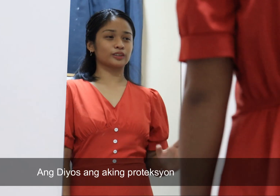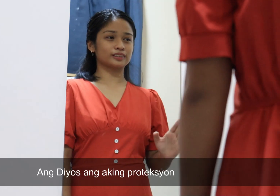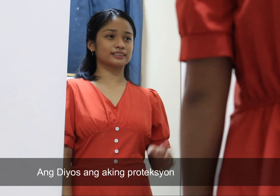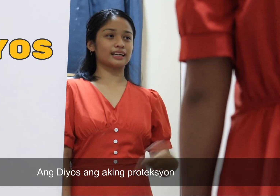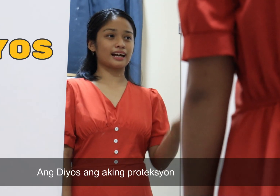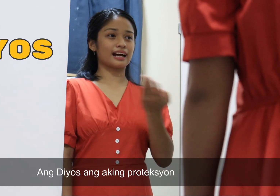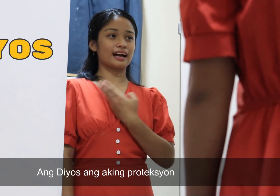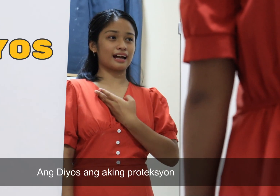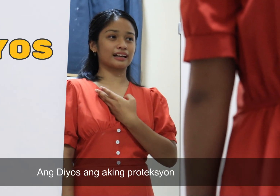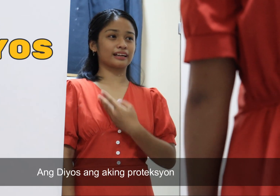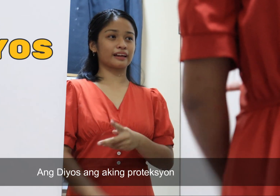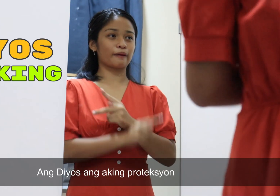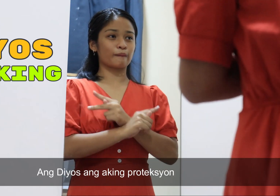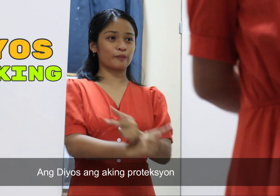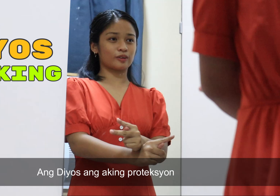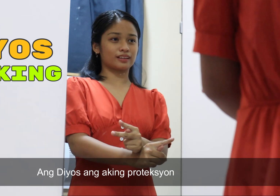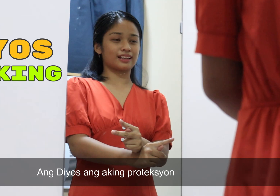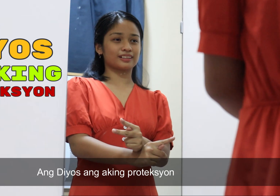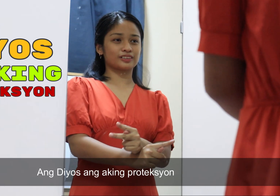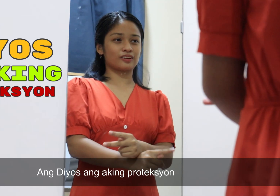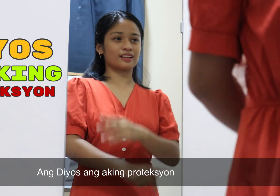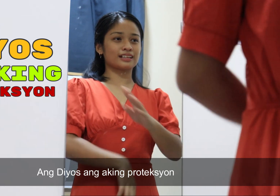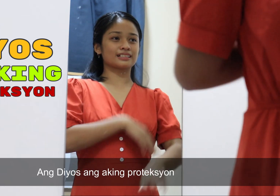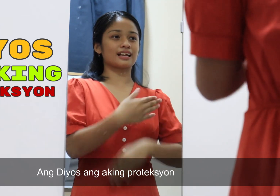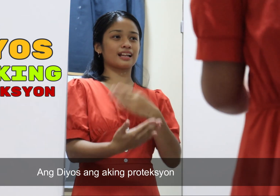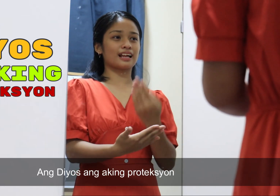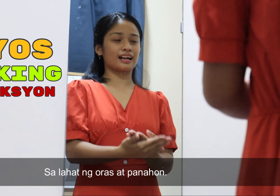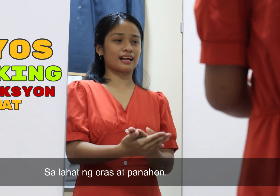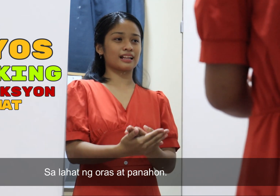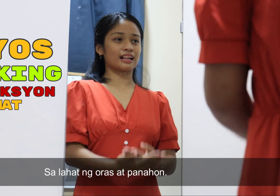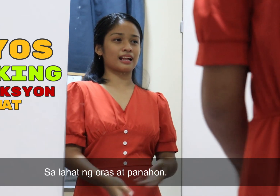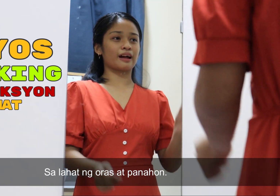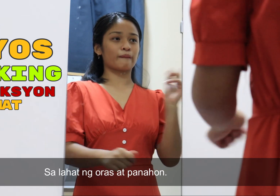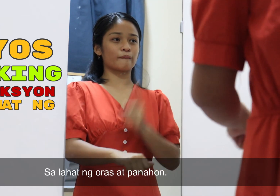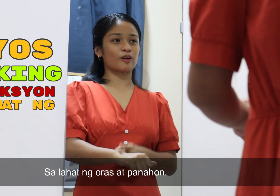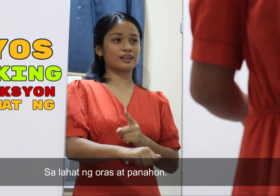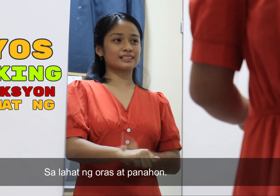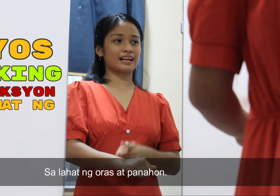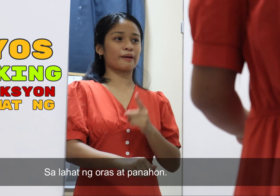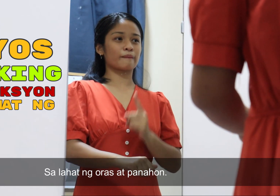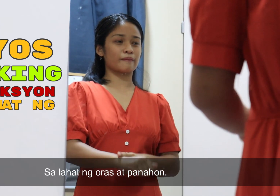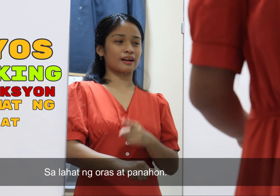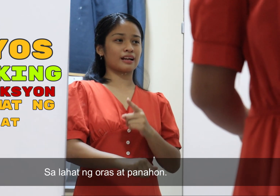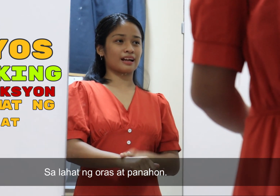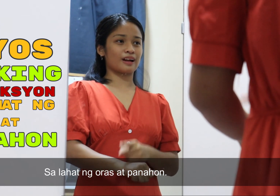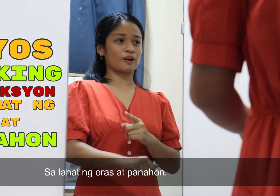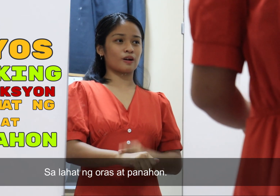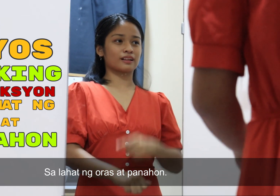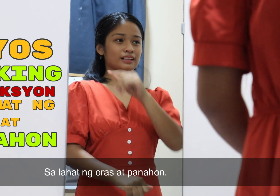Ang Diyos ang aking proteksyon sa lahat ng oras at